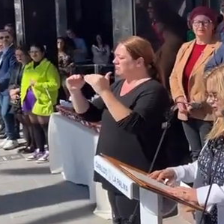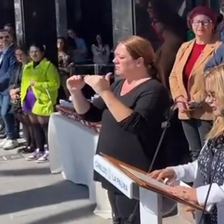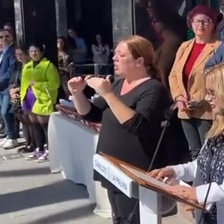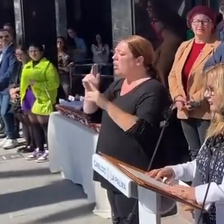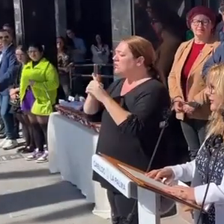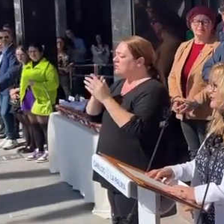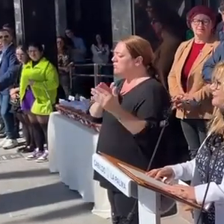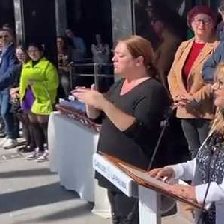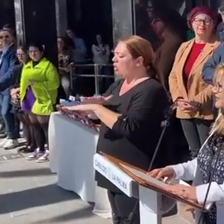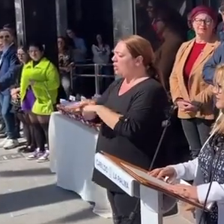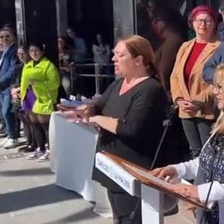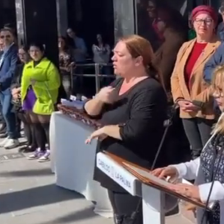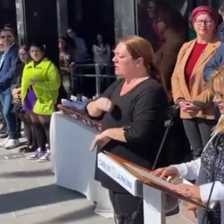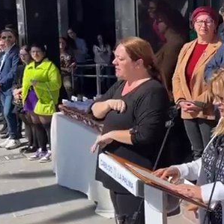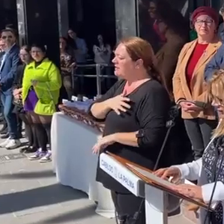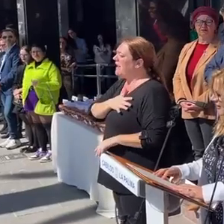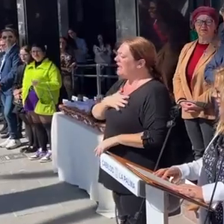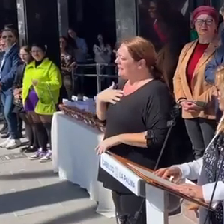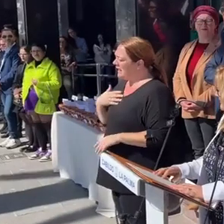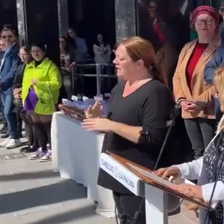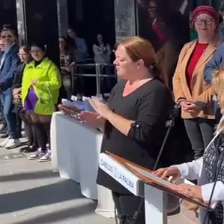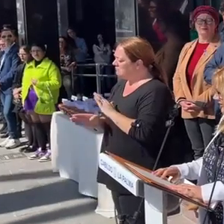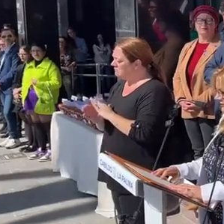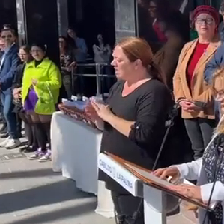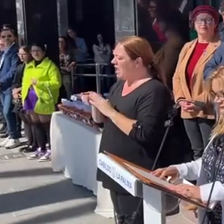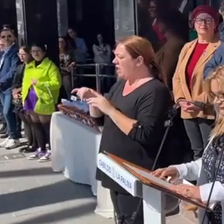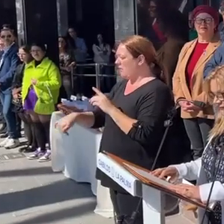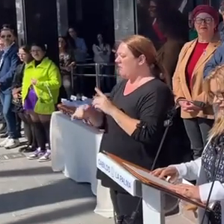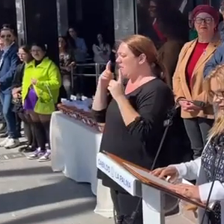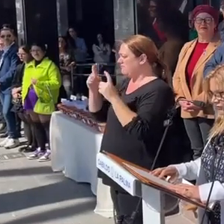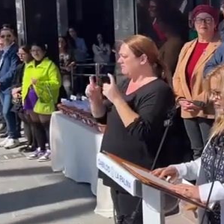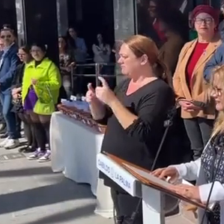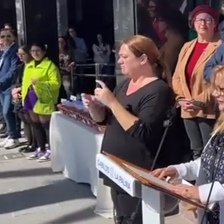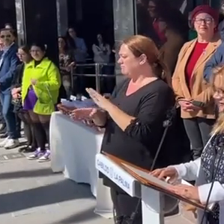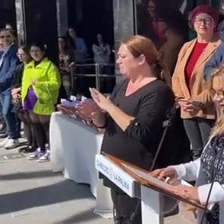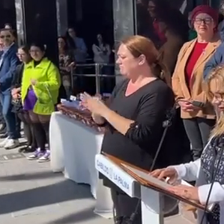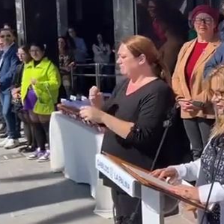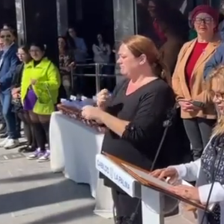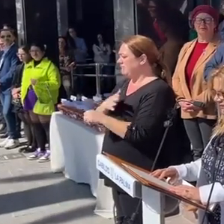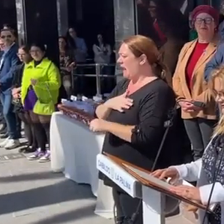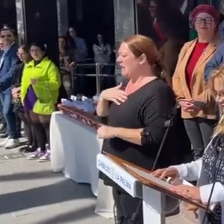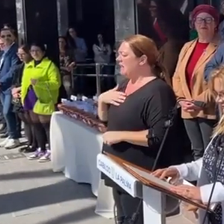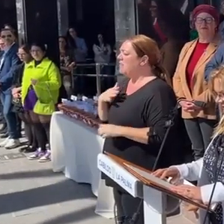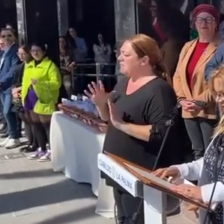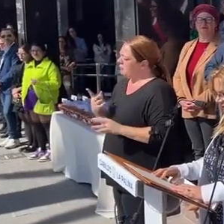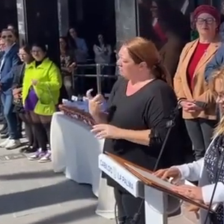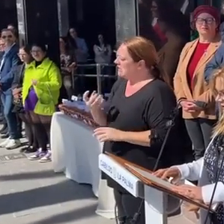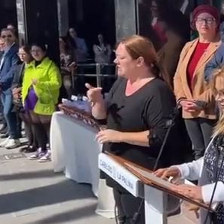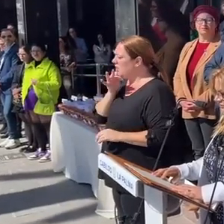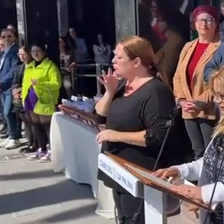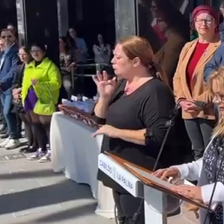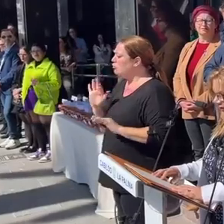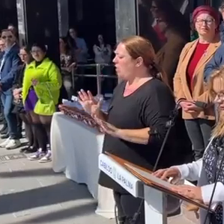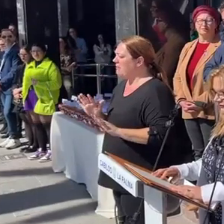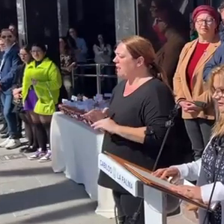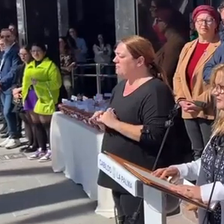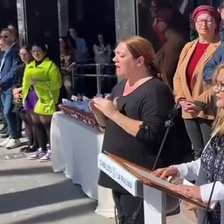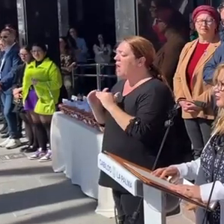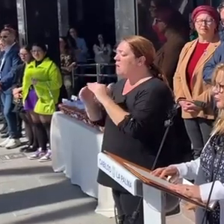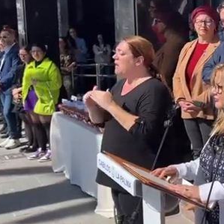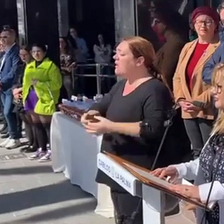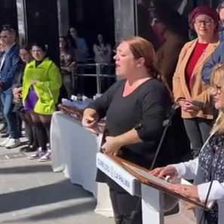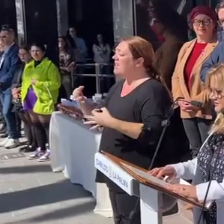el camino que el Gobierno de España pretende continuar e intensificar. No obstante, queda mucho por hacer. Conseguir la